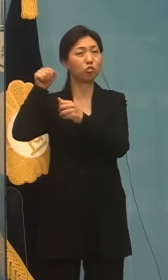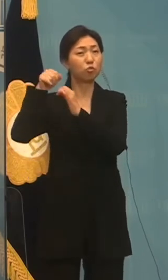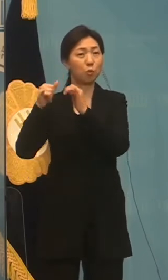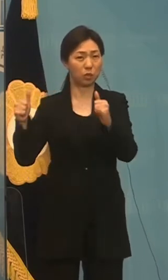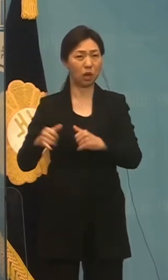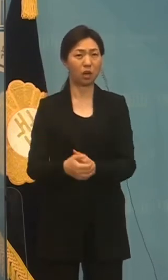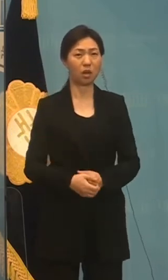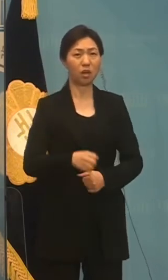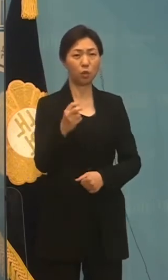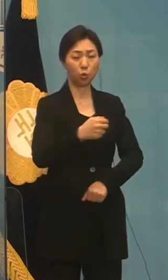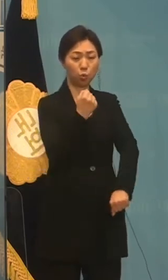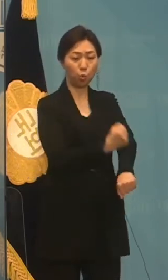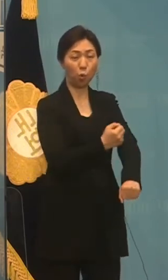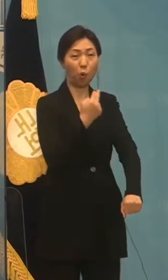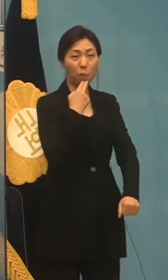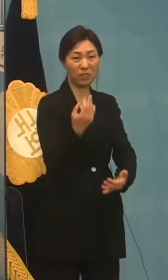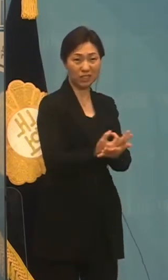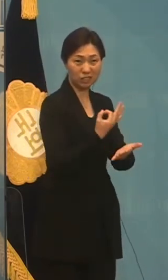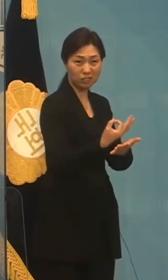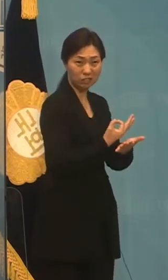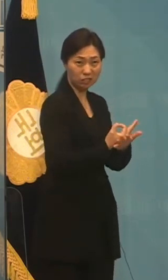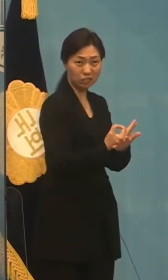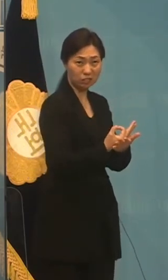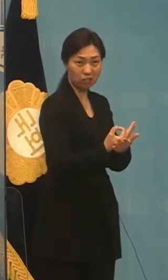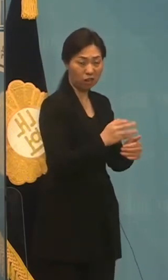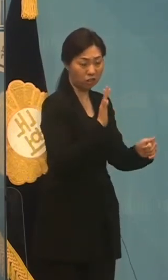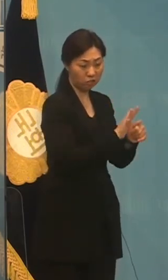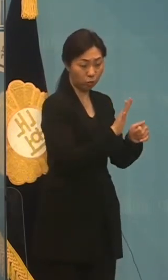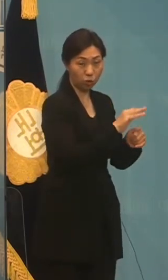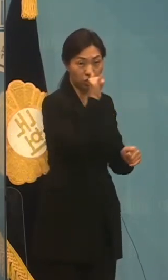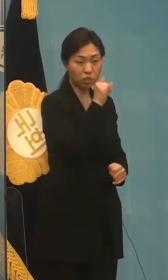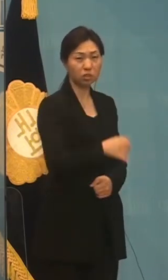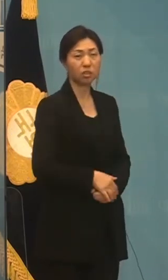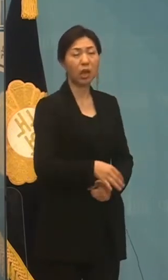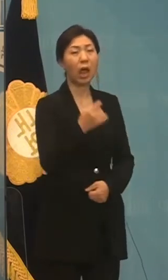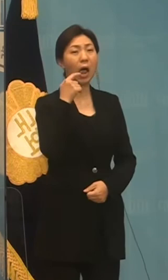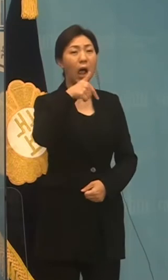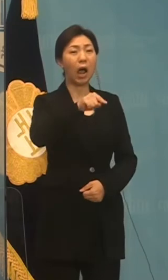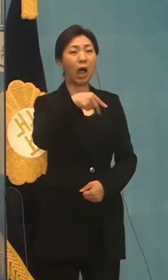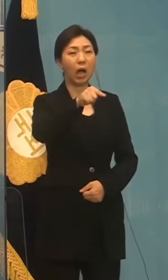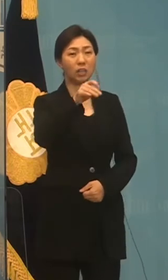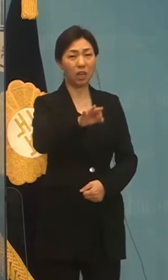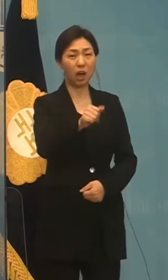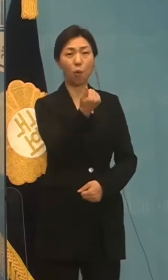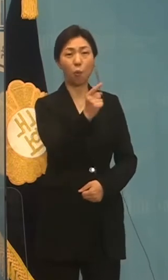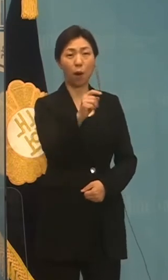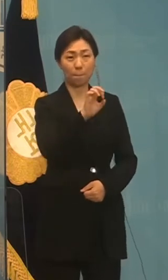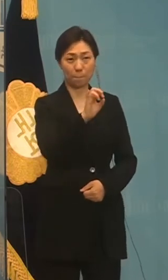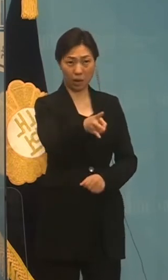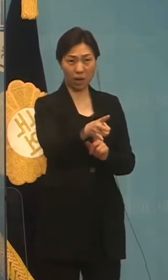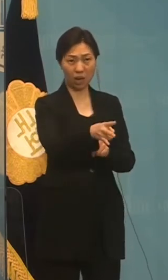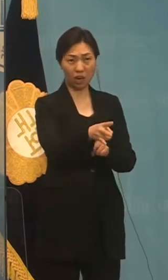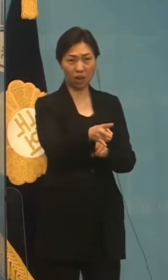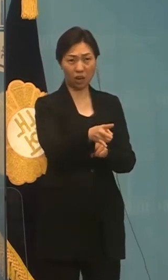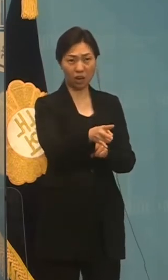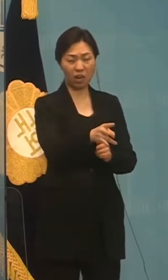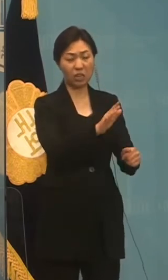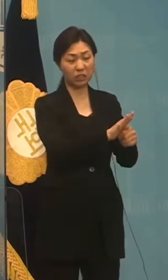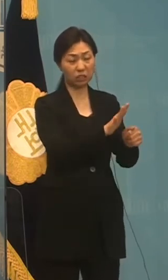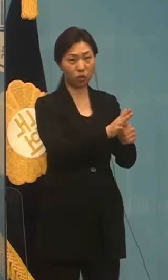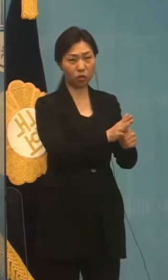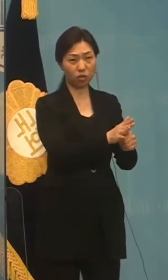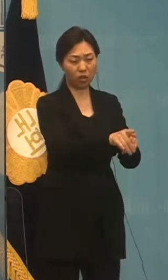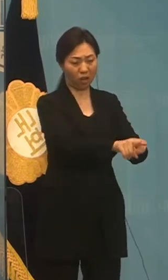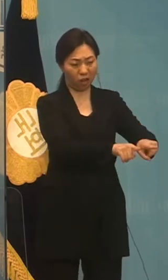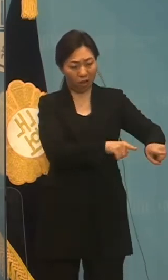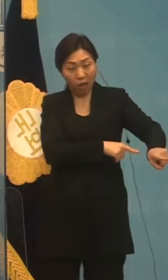블루보드 철폐를 말하며 가상자산 과세 유예를 말하는 역주행의 아이콘 이재명 후보로는 땀